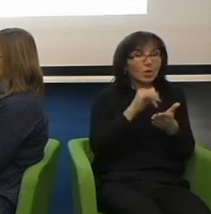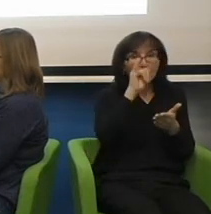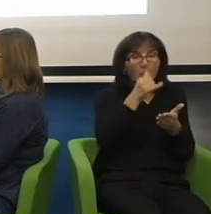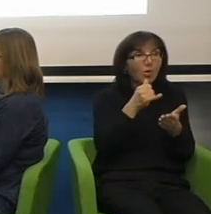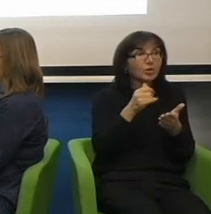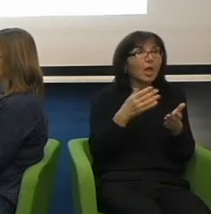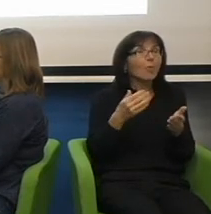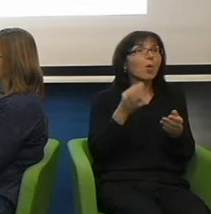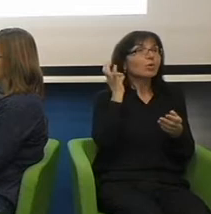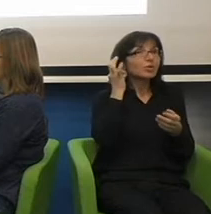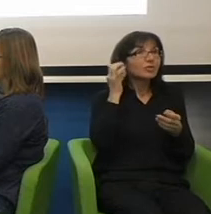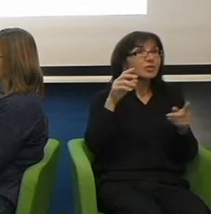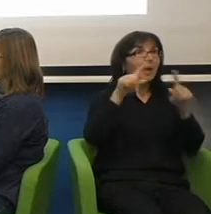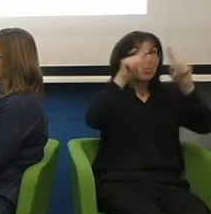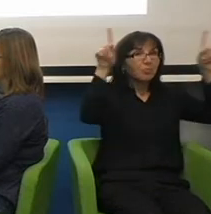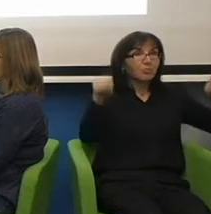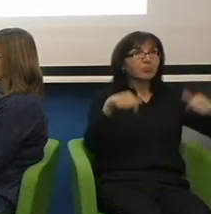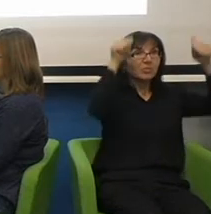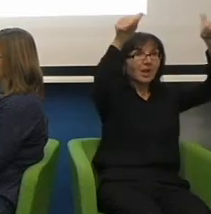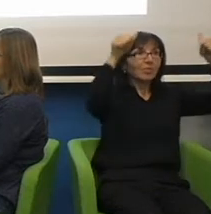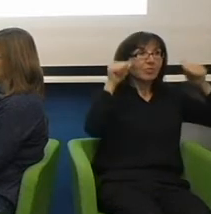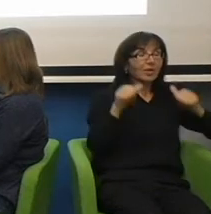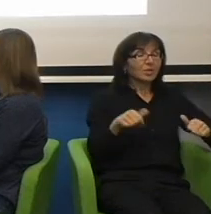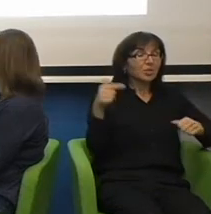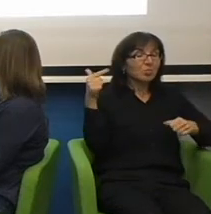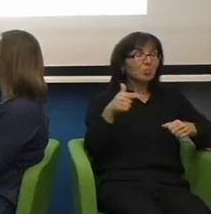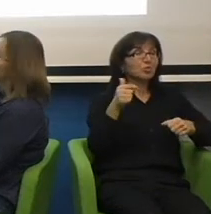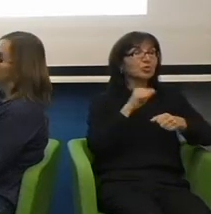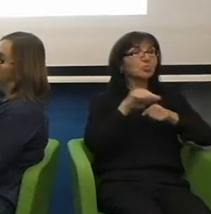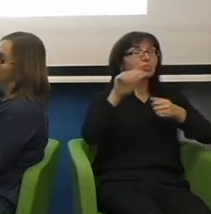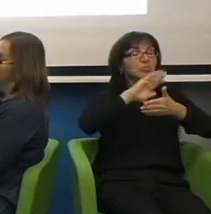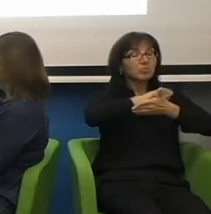bo dziewczyna na plakacie w tamtych czasach musiała być nieskazitelna.